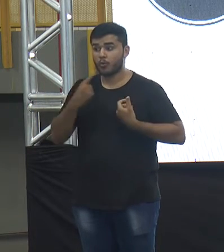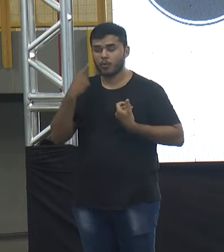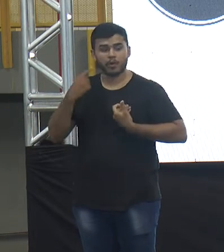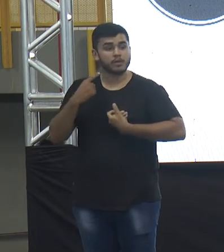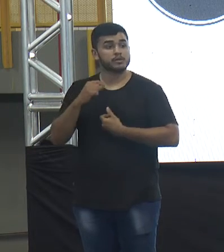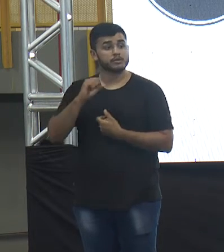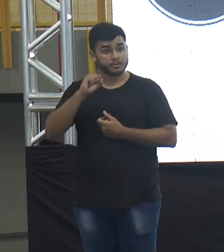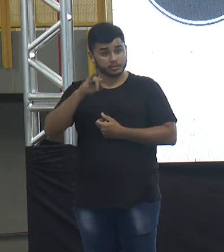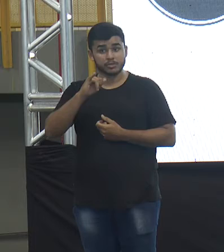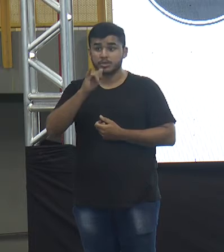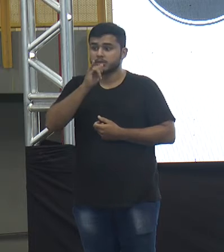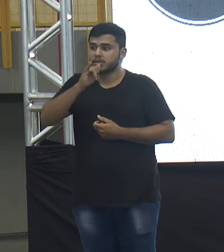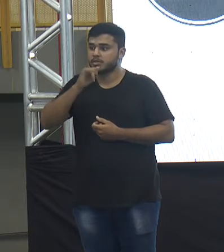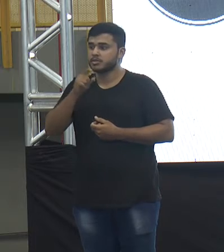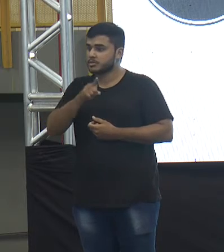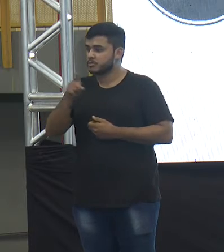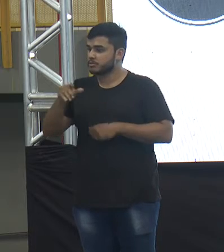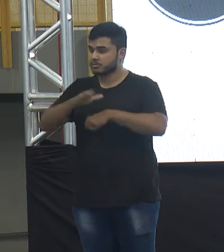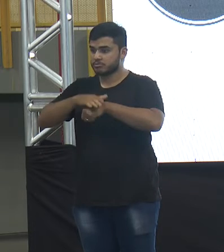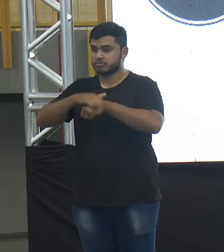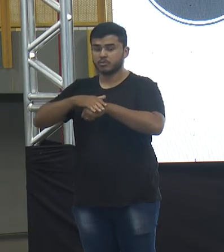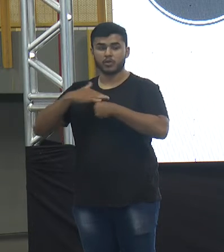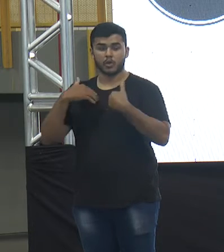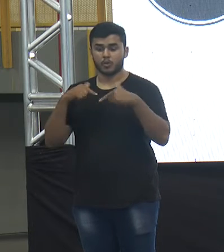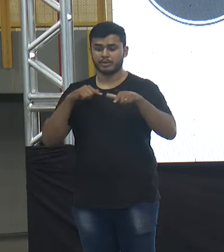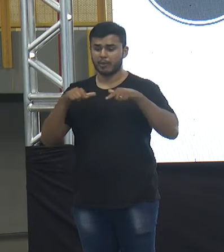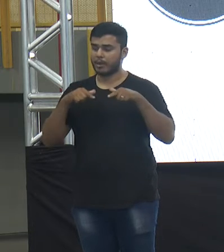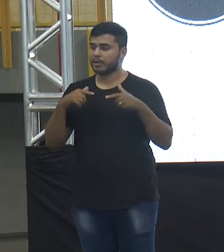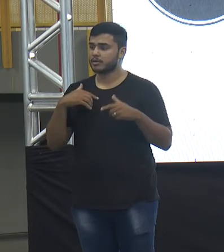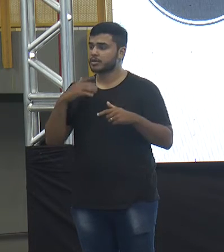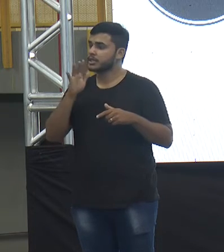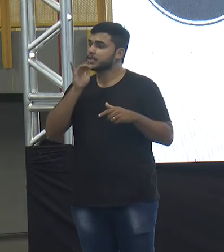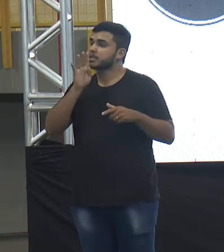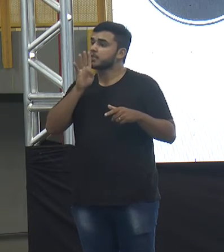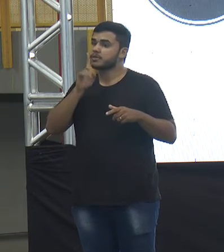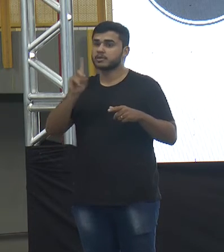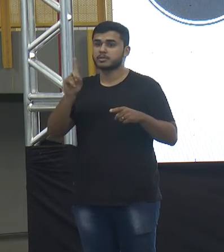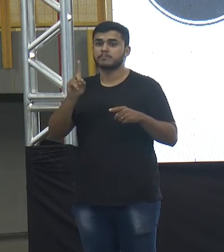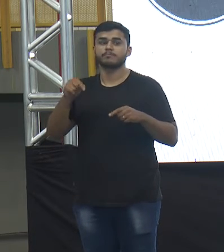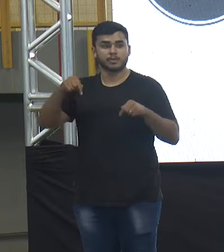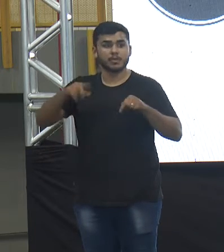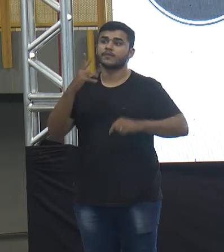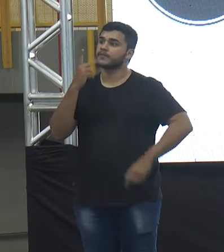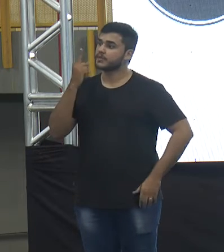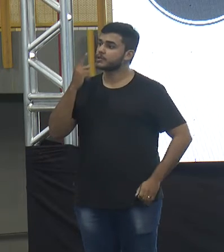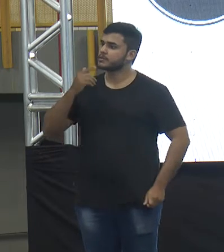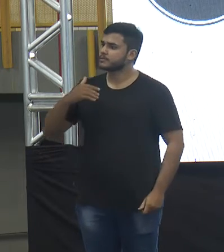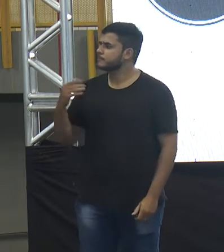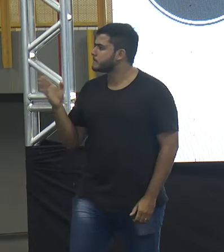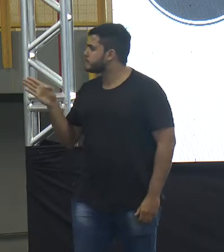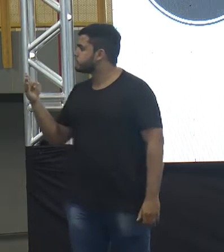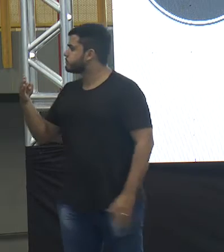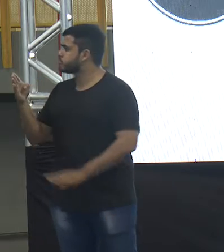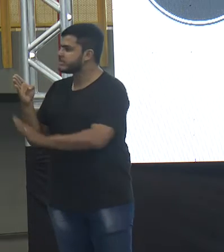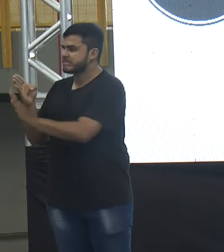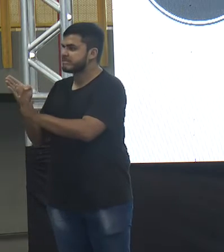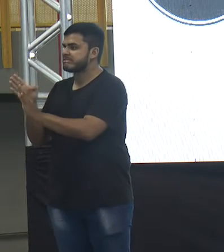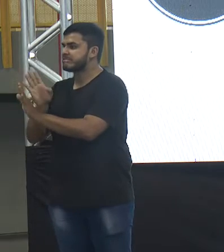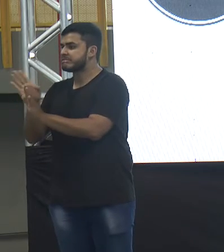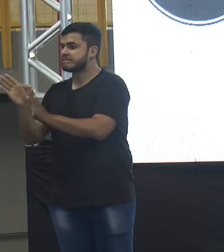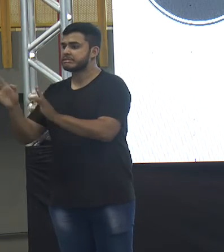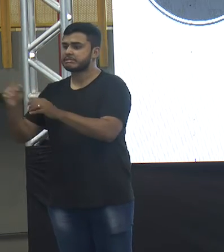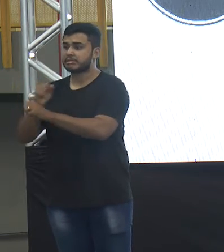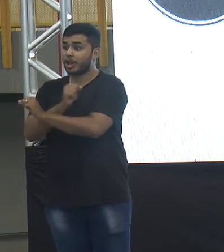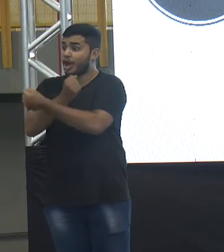com a questão de transporte, a questão de localização. A cidade de Fortaleza é difícil, as ruas são desencontradas, a cidade é